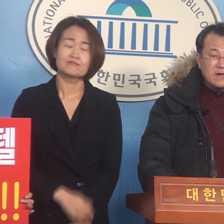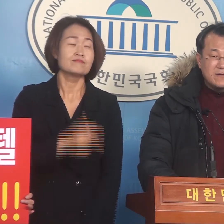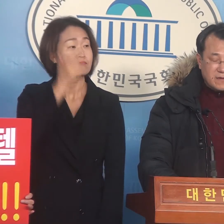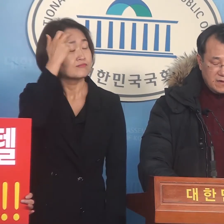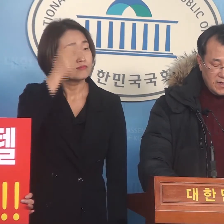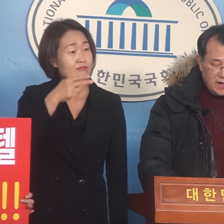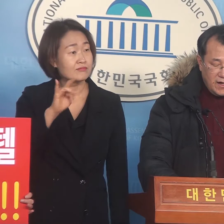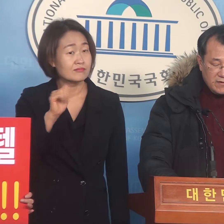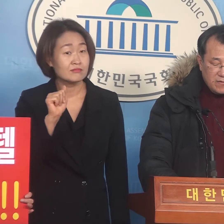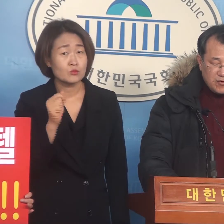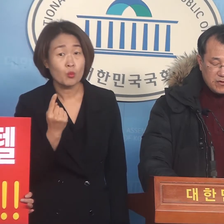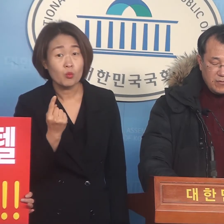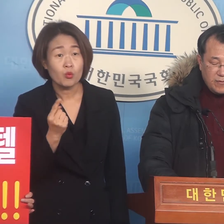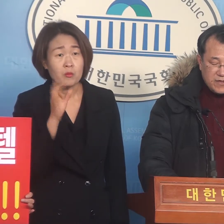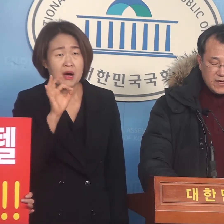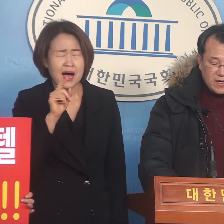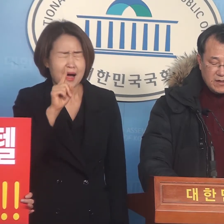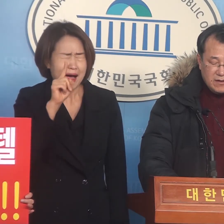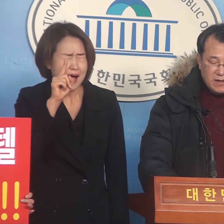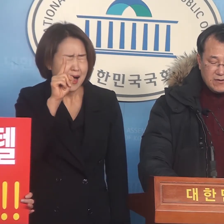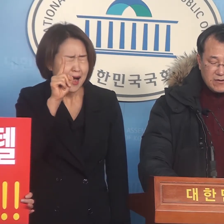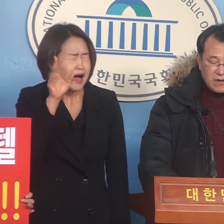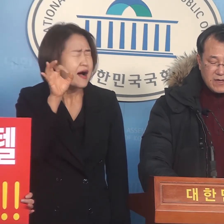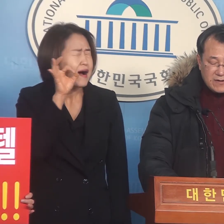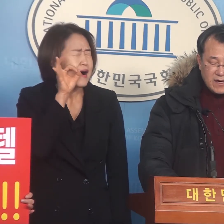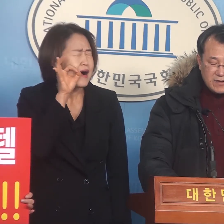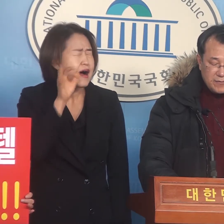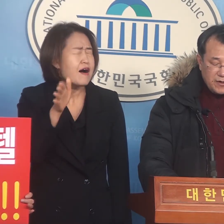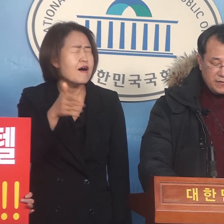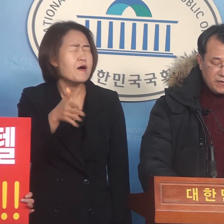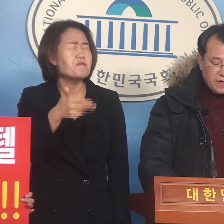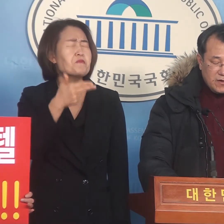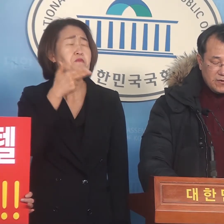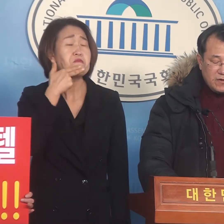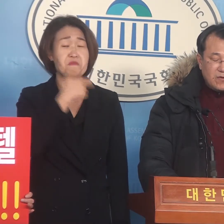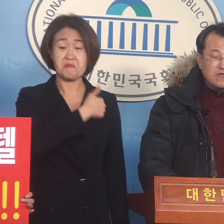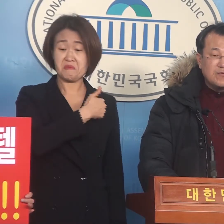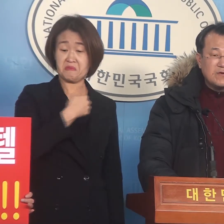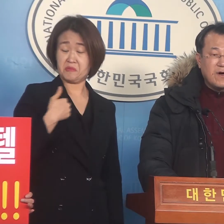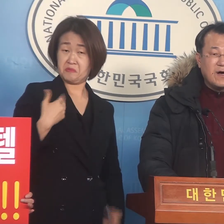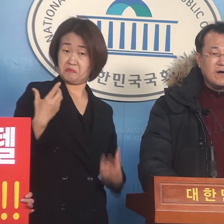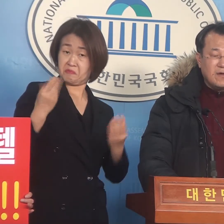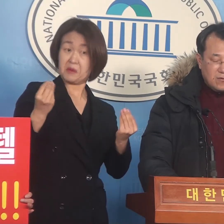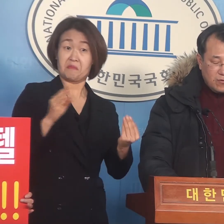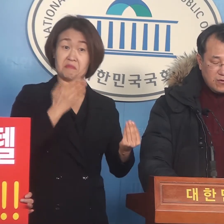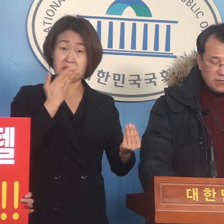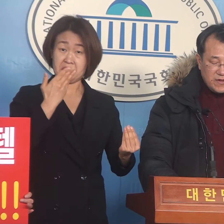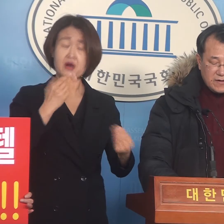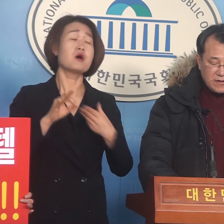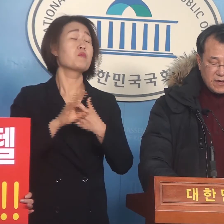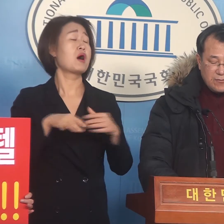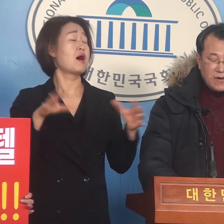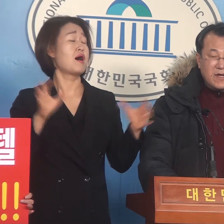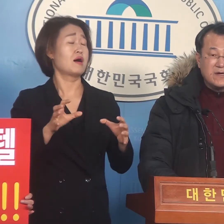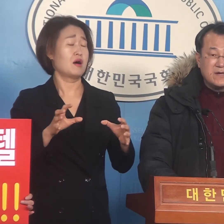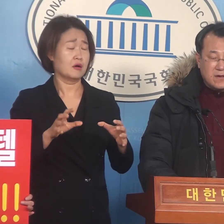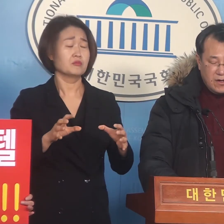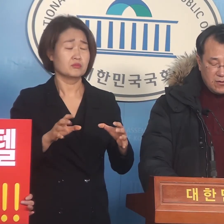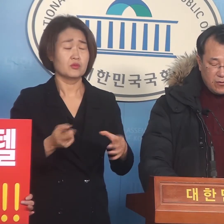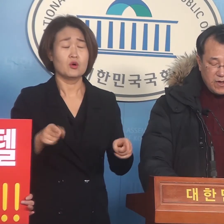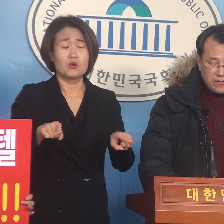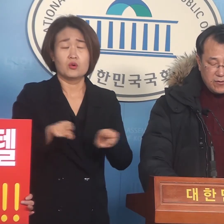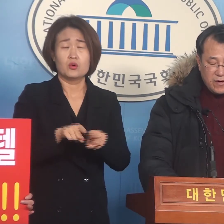최대호 시장은 한 점 부끄럼 없이 정정당당하다면 귀인동 주민과